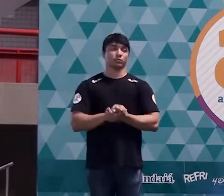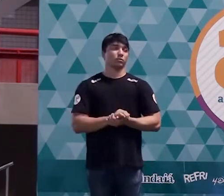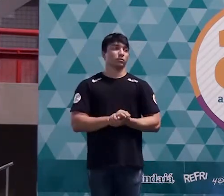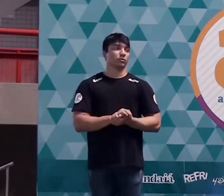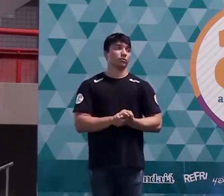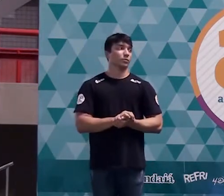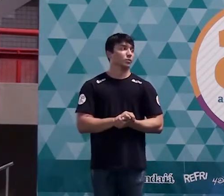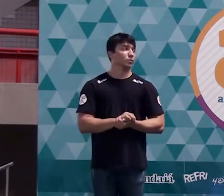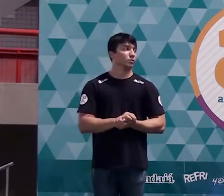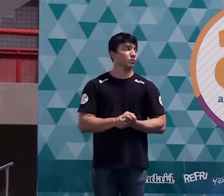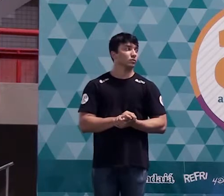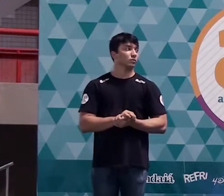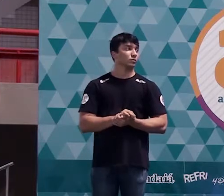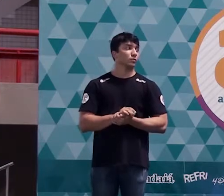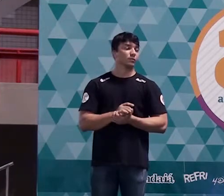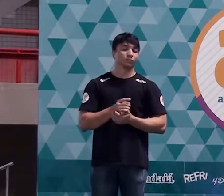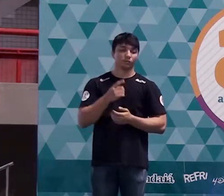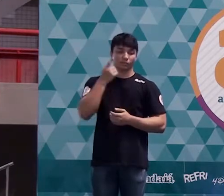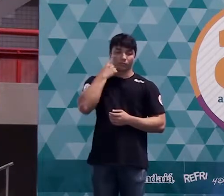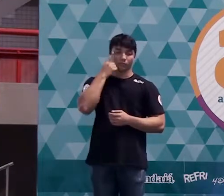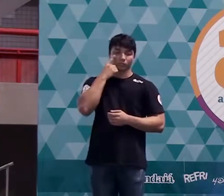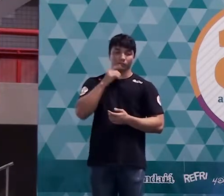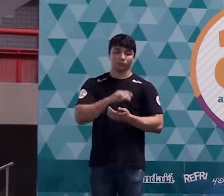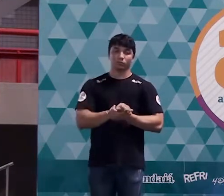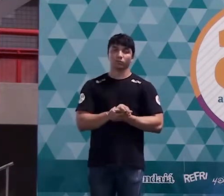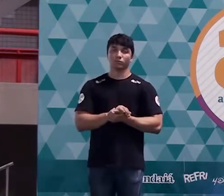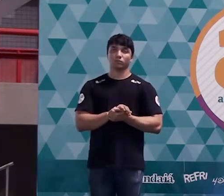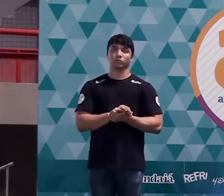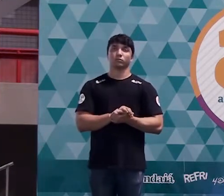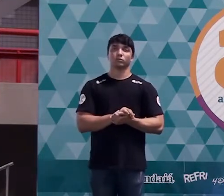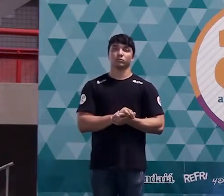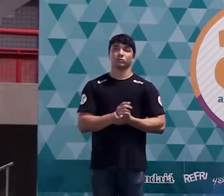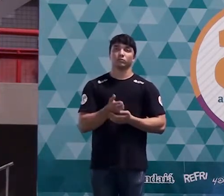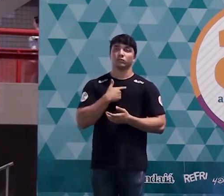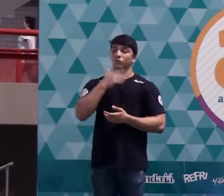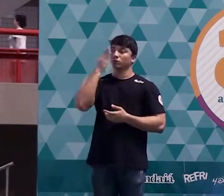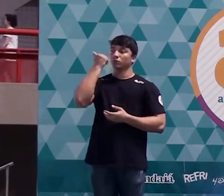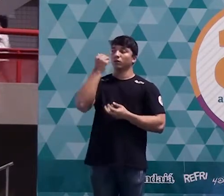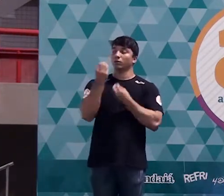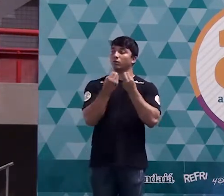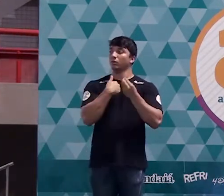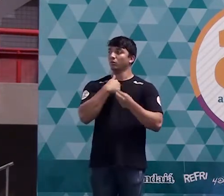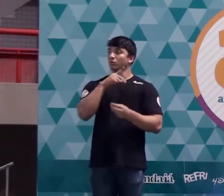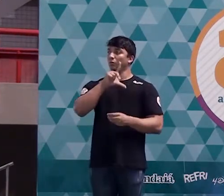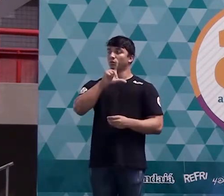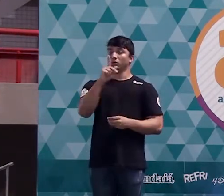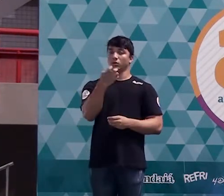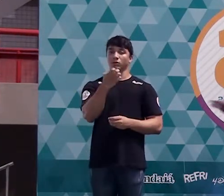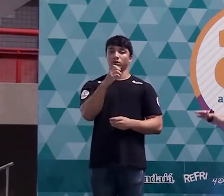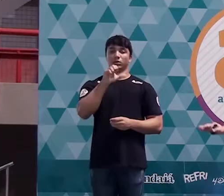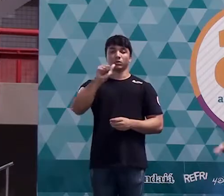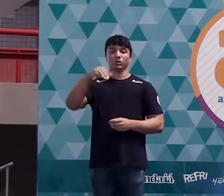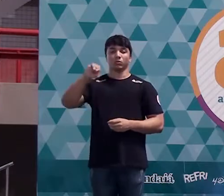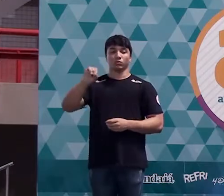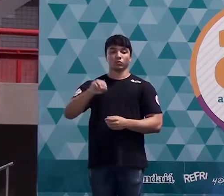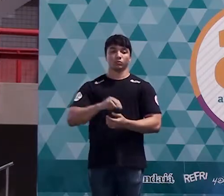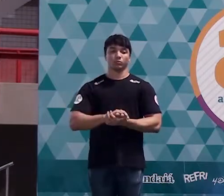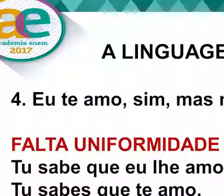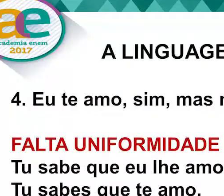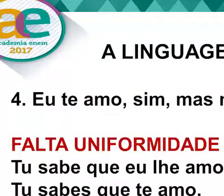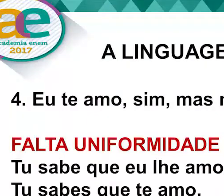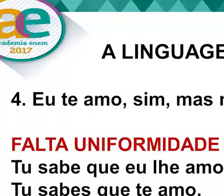o que eu falei para vocês do amor fedorento, do amor falso. Tu sabe que eu lhe amo. Esculhambou tudo, acabou o